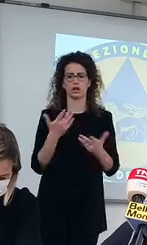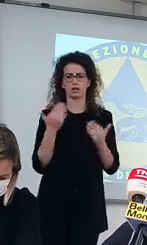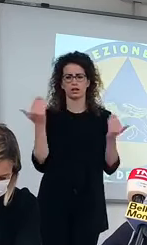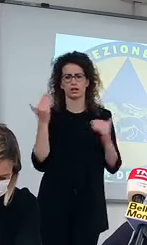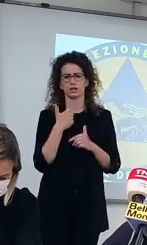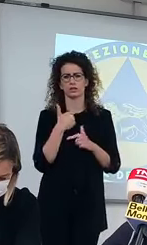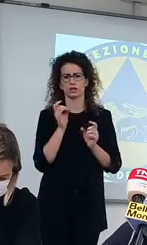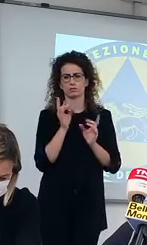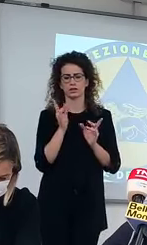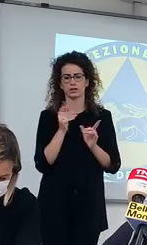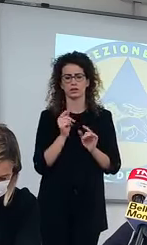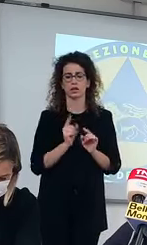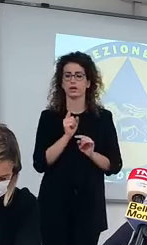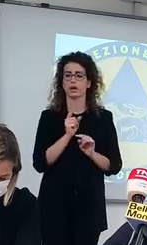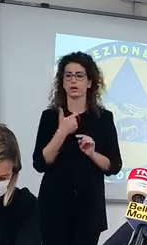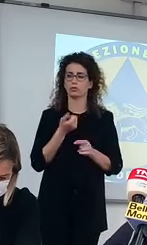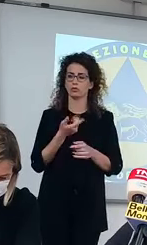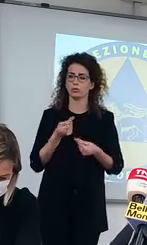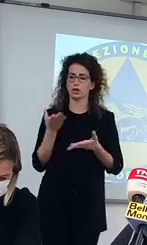Proprio in su avevo dato il dato.